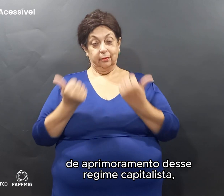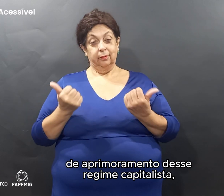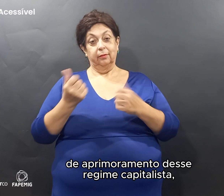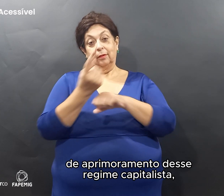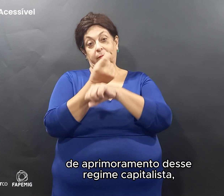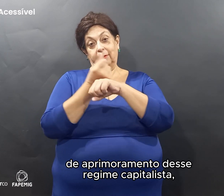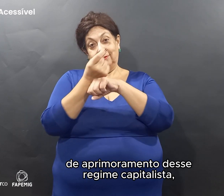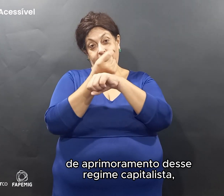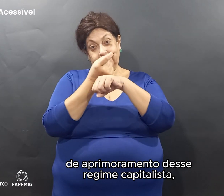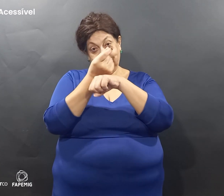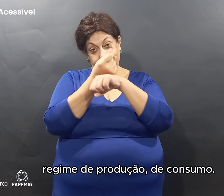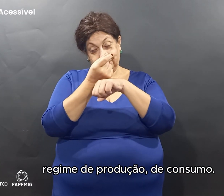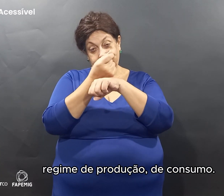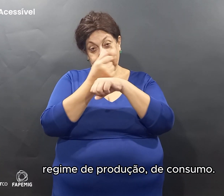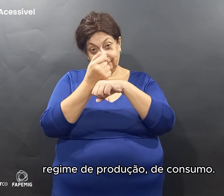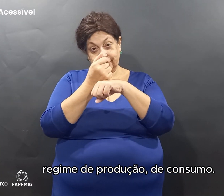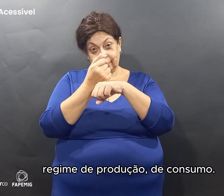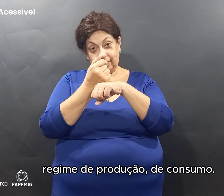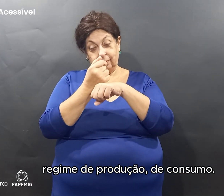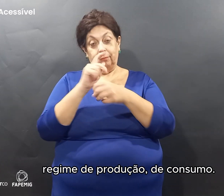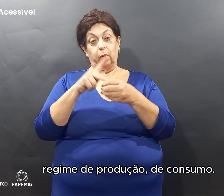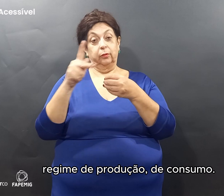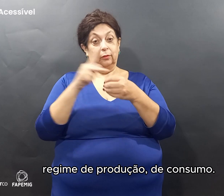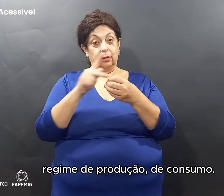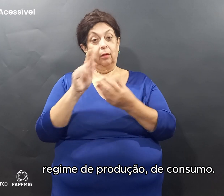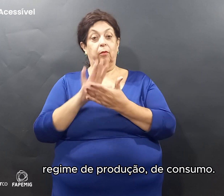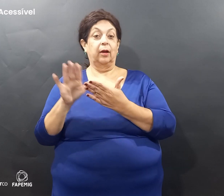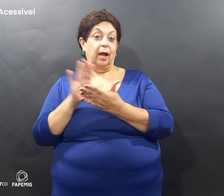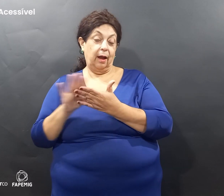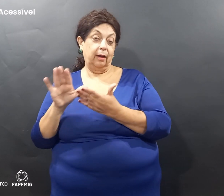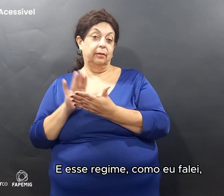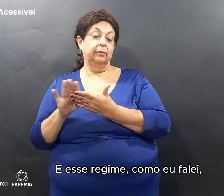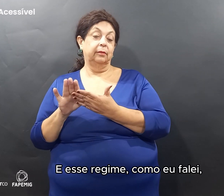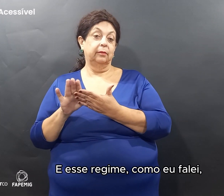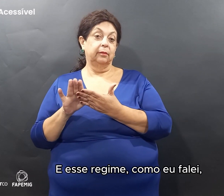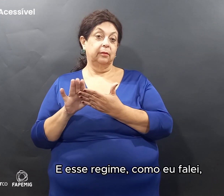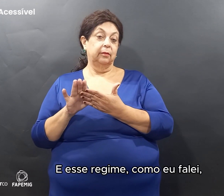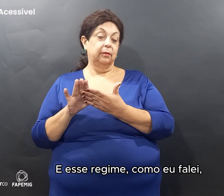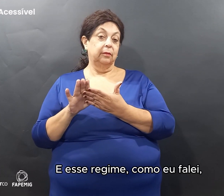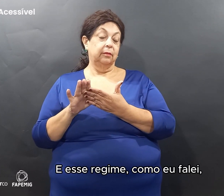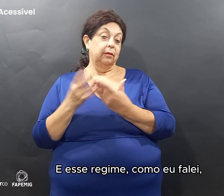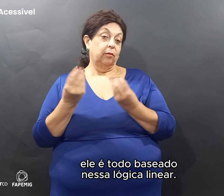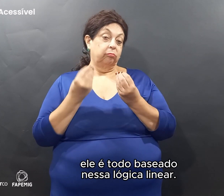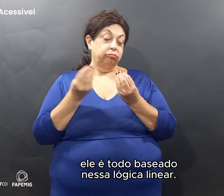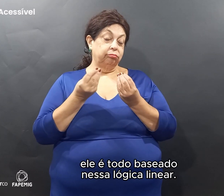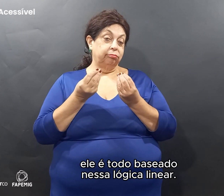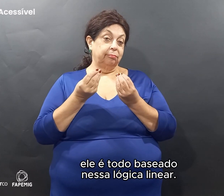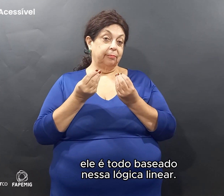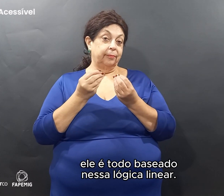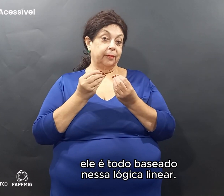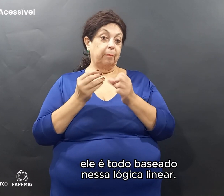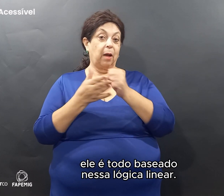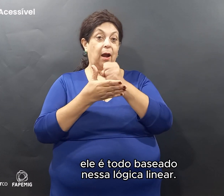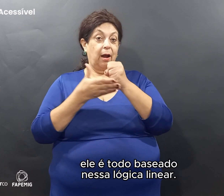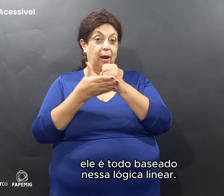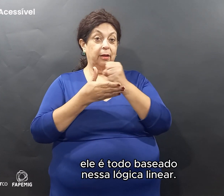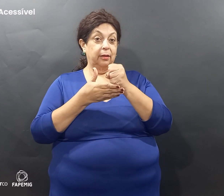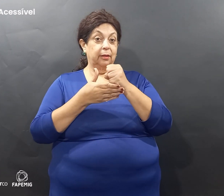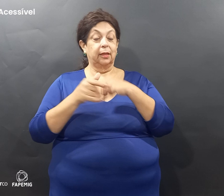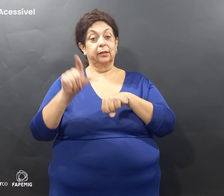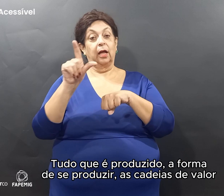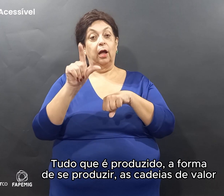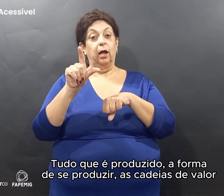regime capitalista, regime de produção, de consumo, né? E esse regime, como eu falei, ele é todo baseado nessa lógica